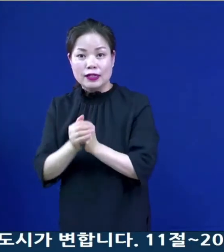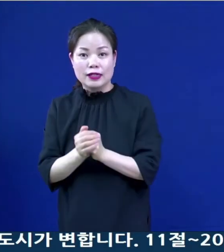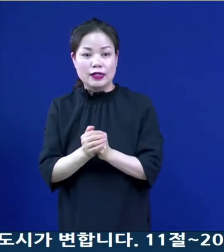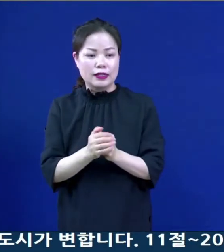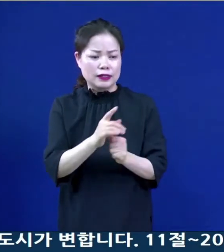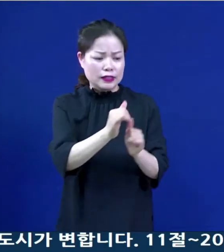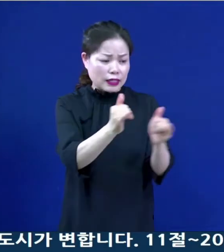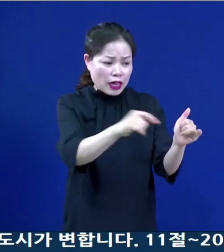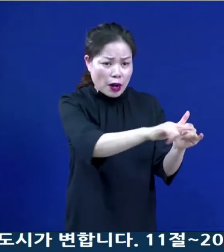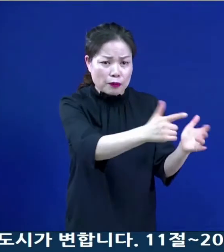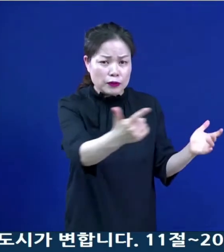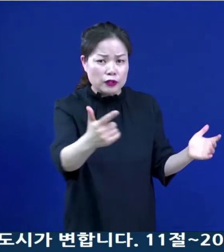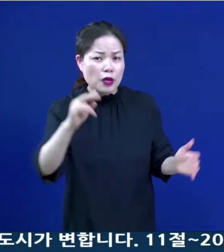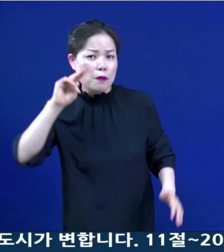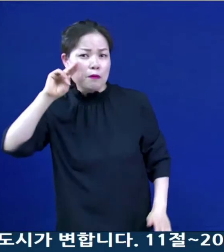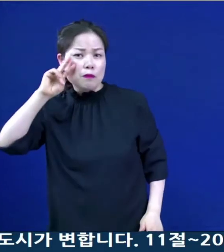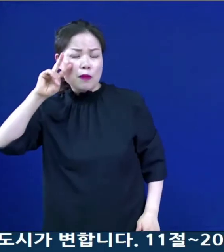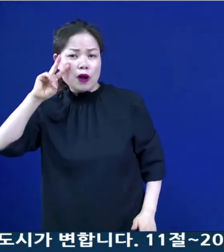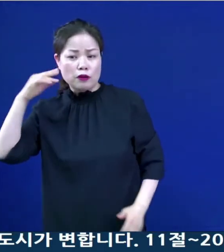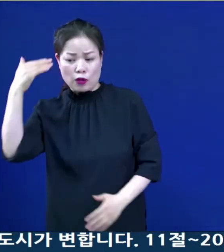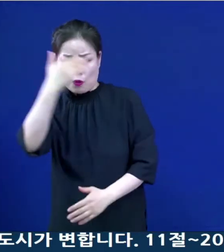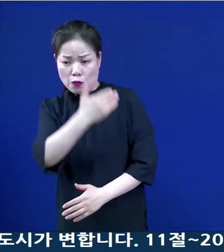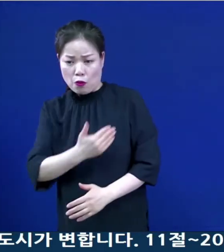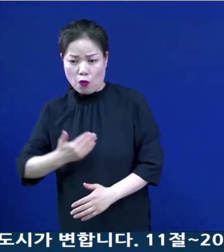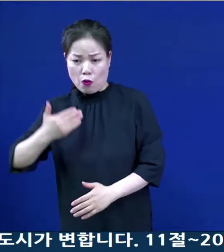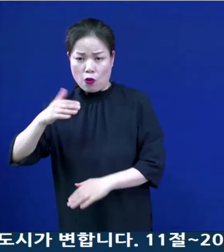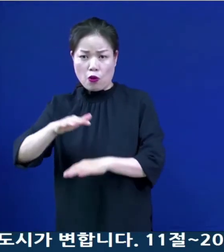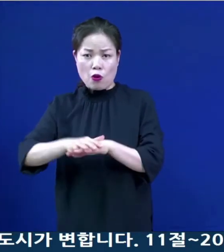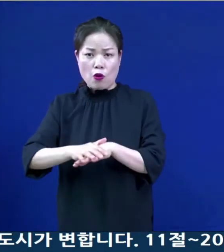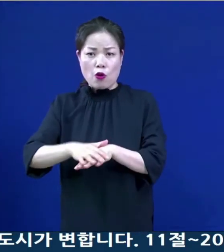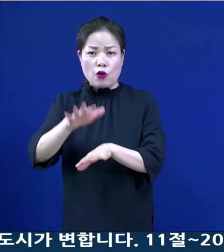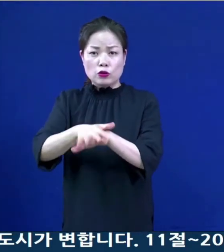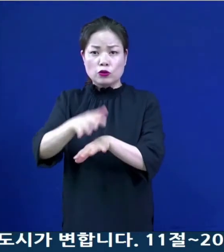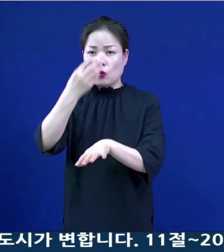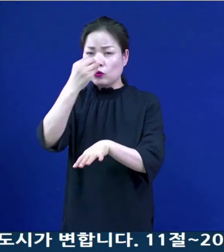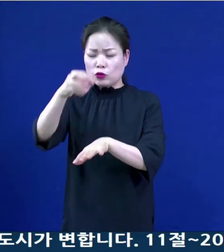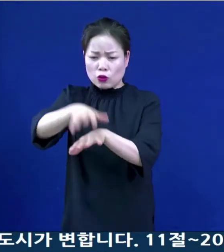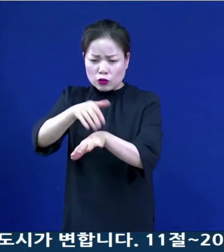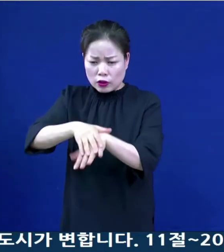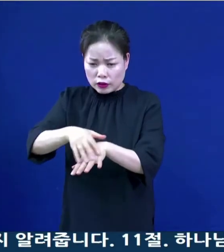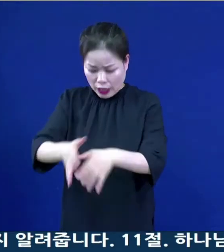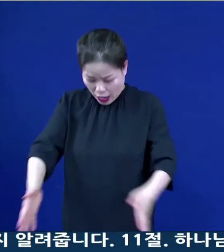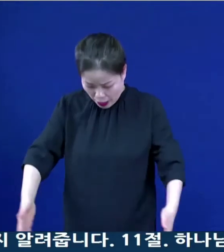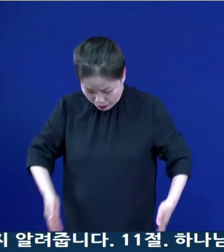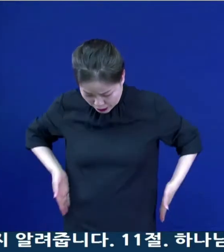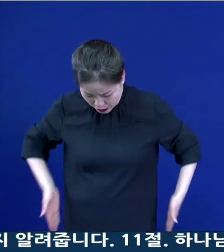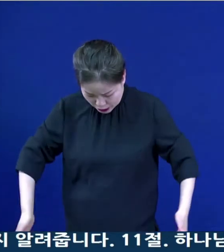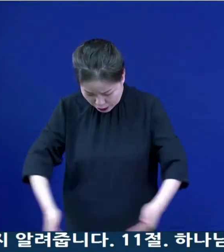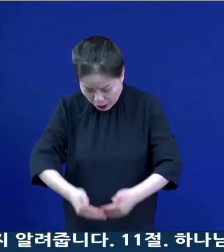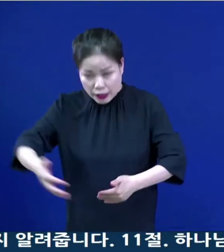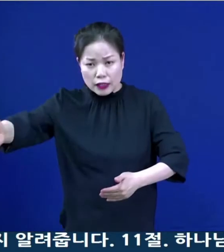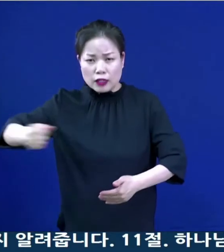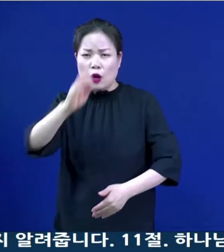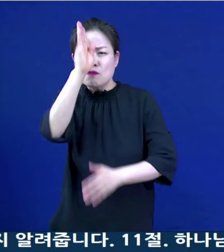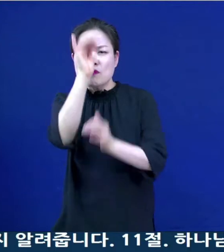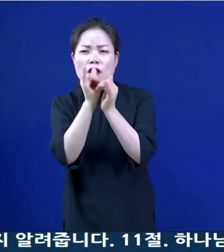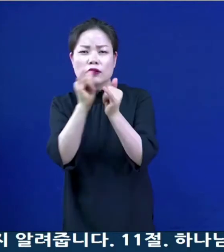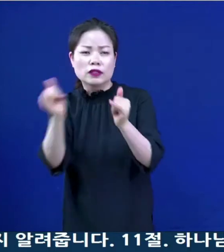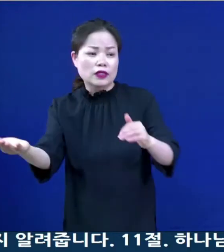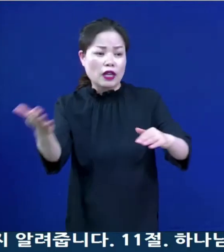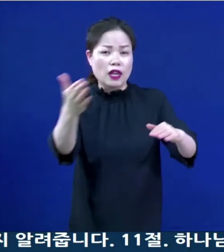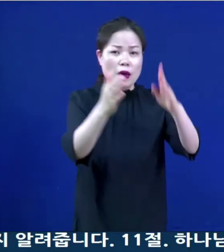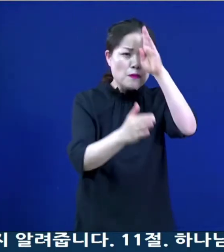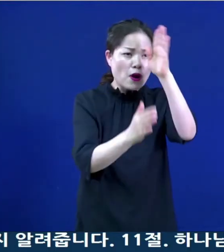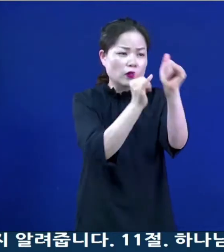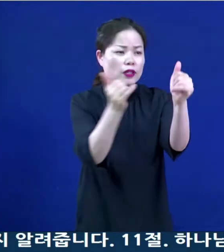심지어 사람들이 바울의 몸에서 손수건이나 앞치마를 가져다가 병든 사람에게